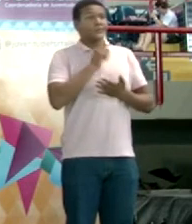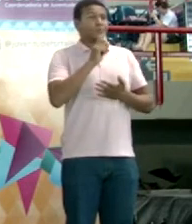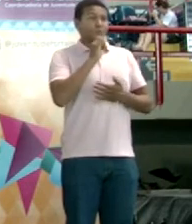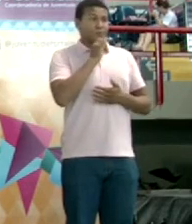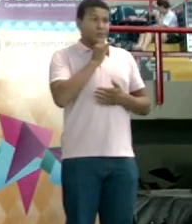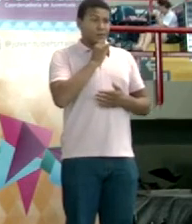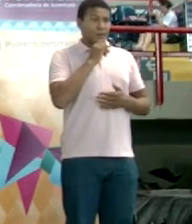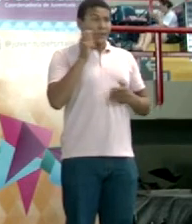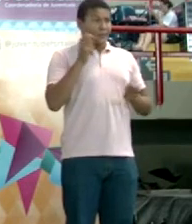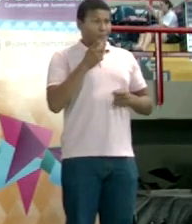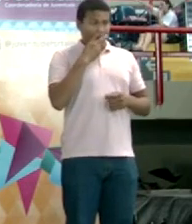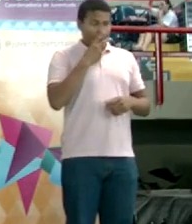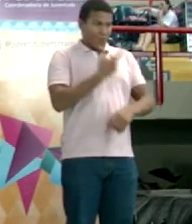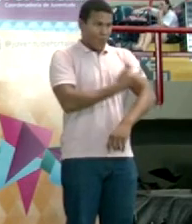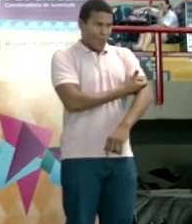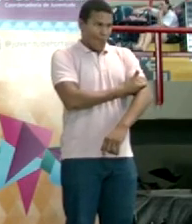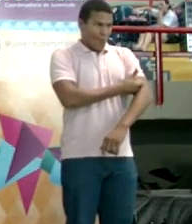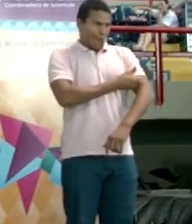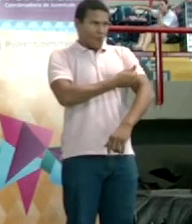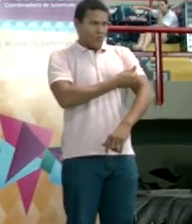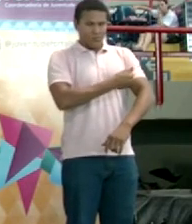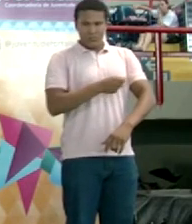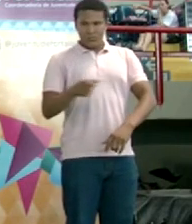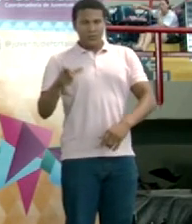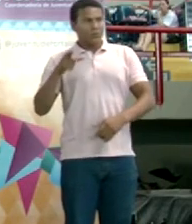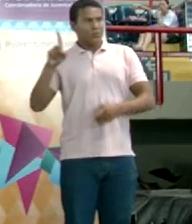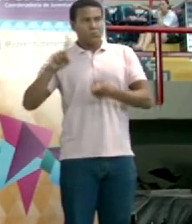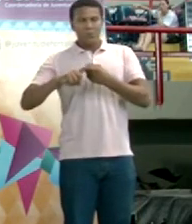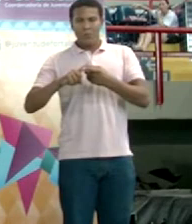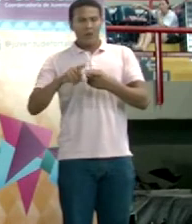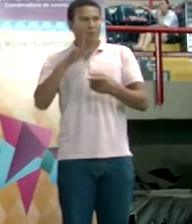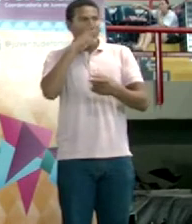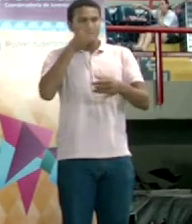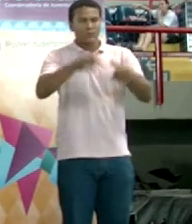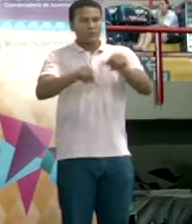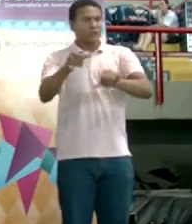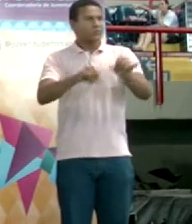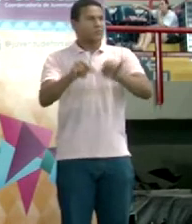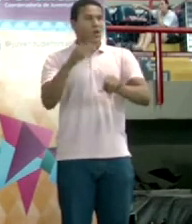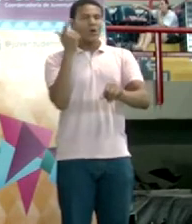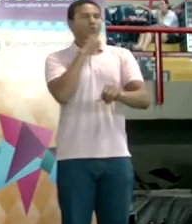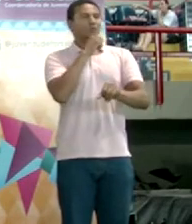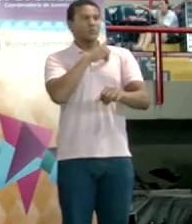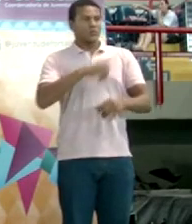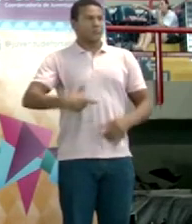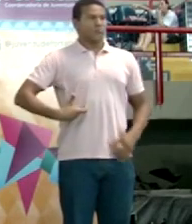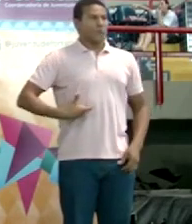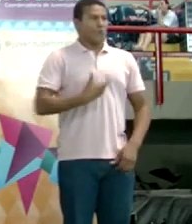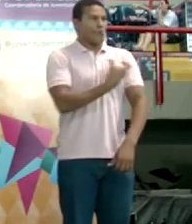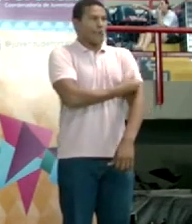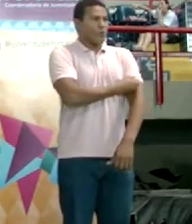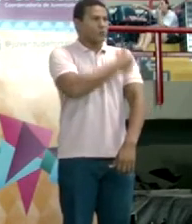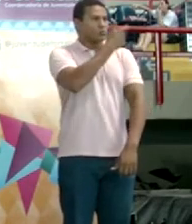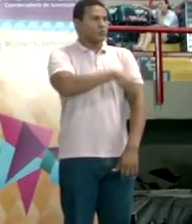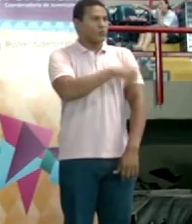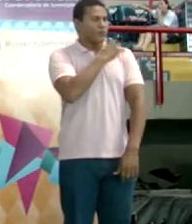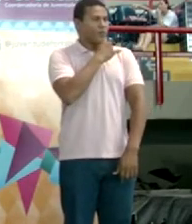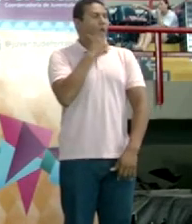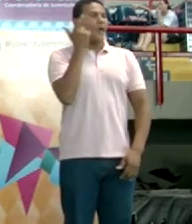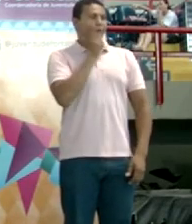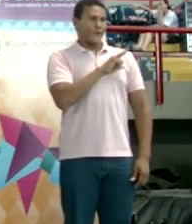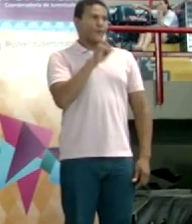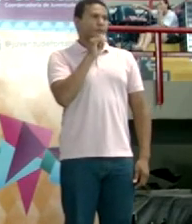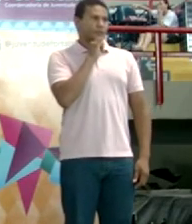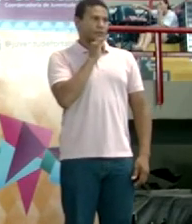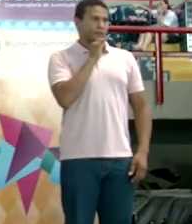embriões na sua barriga, no seu útero. E quando se faz esse tipo de implante, não se implanta só um